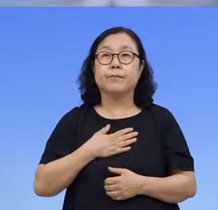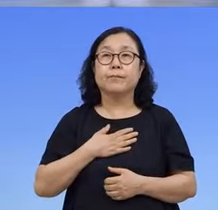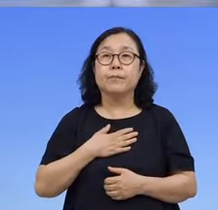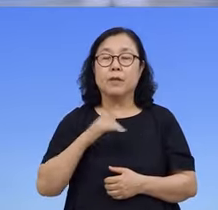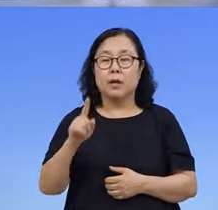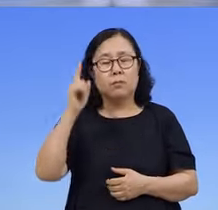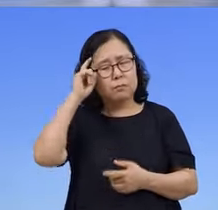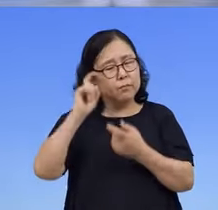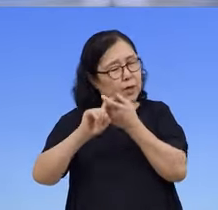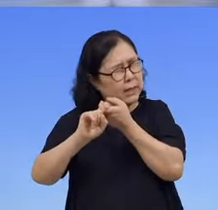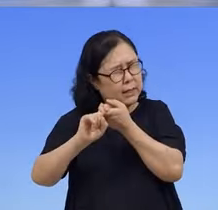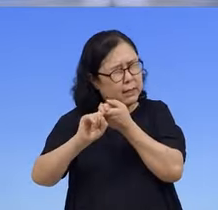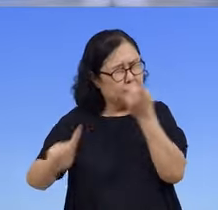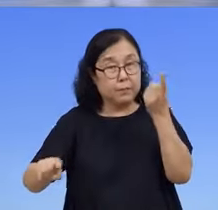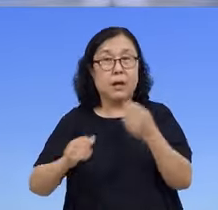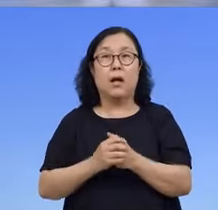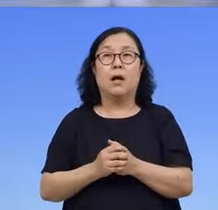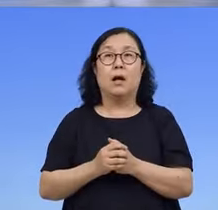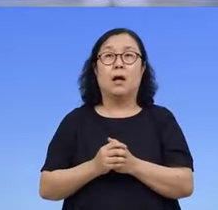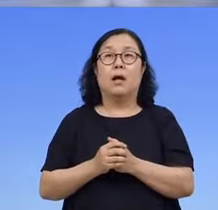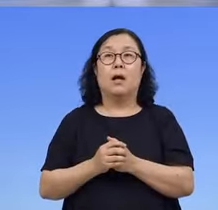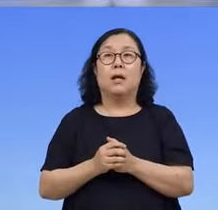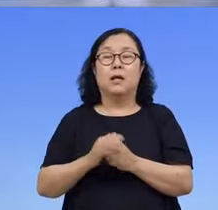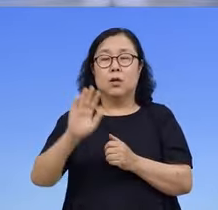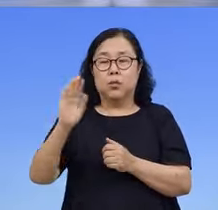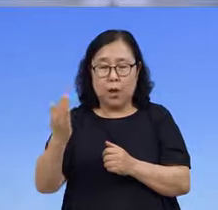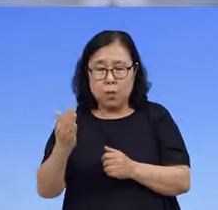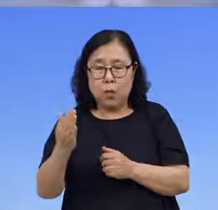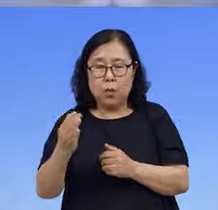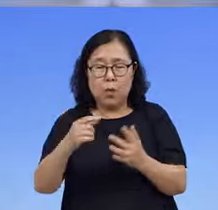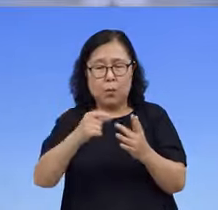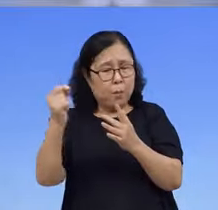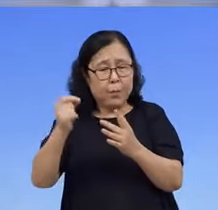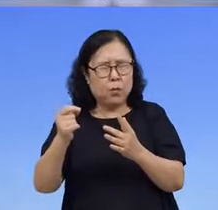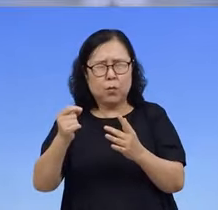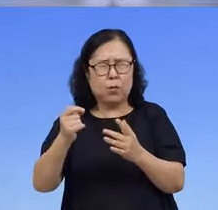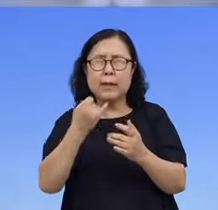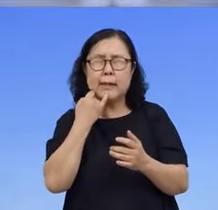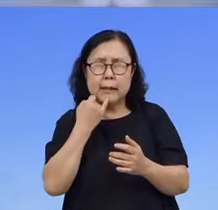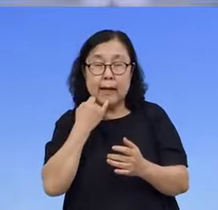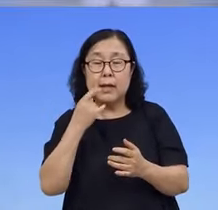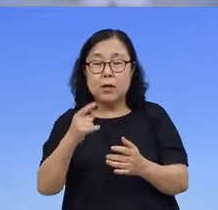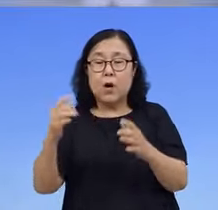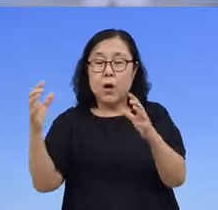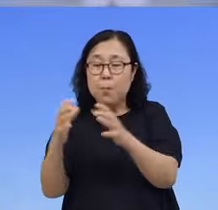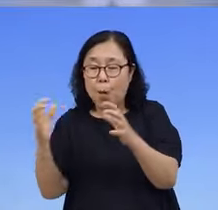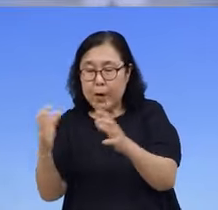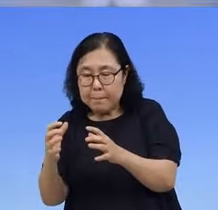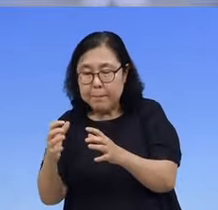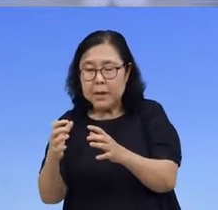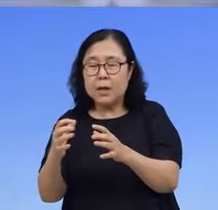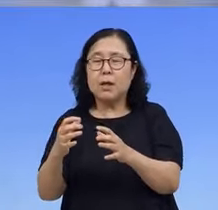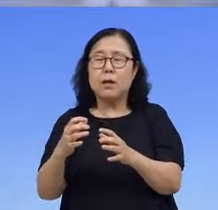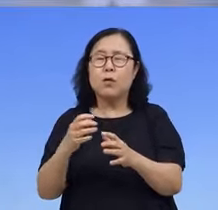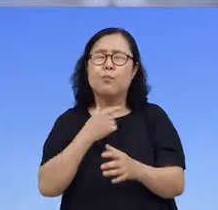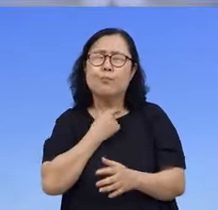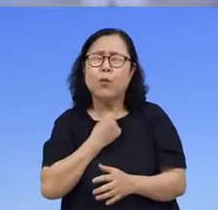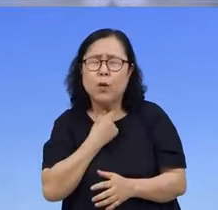사람은요, 나는 여기에 지금 관심이 없다, 되고 안 되고 관심이 없고 정말 난 이런 모임을 원했다, 그러면서 어떤